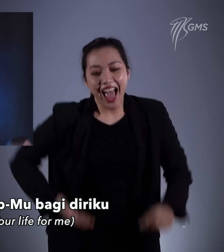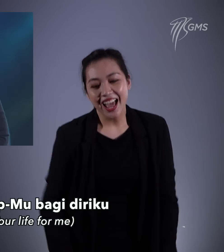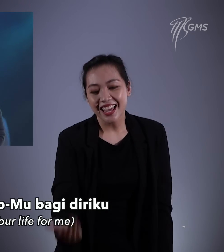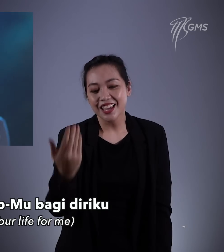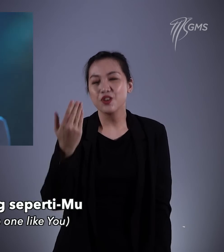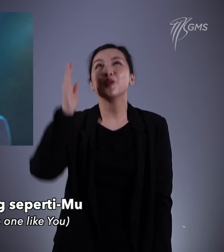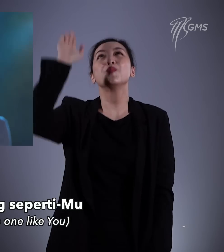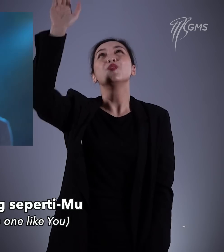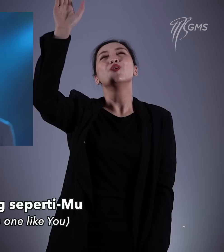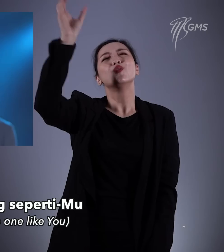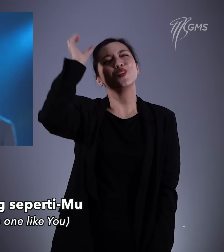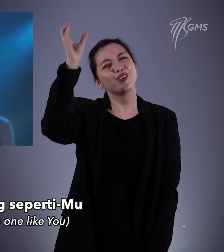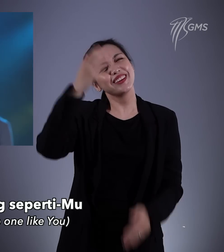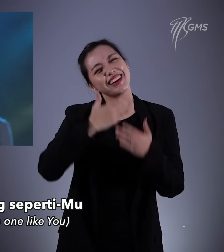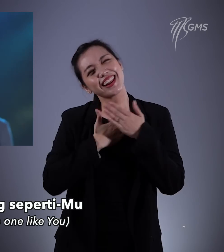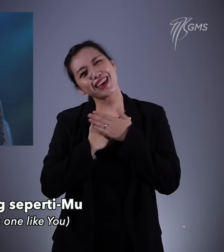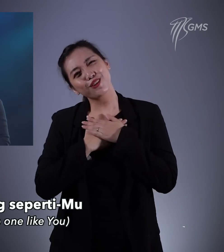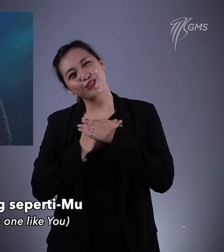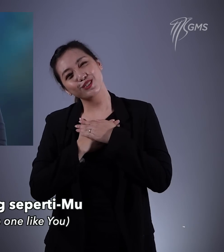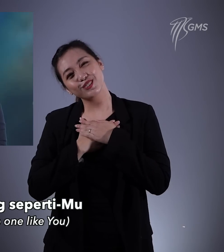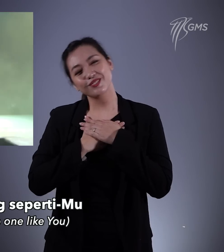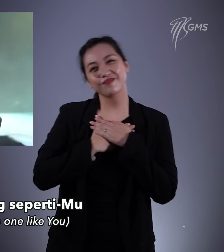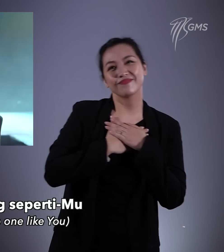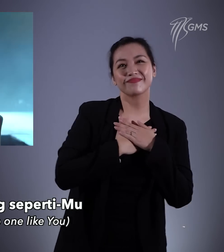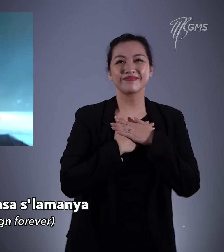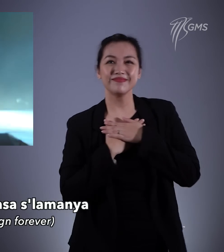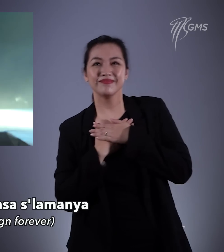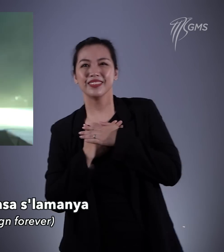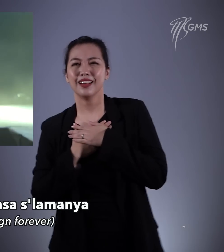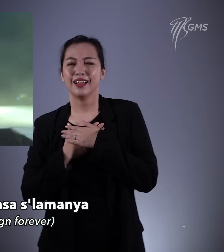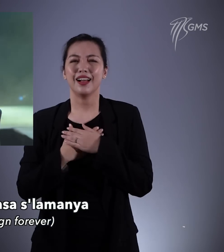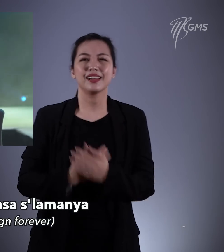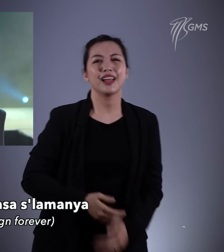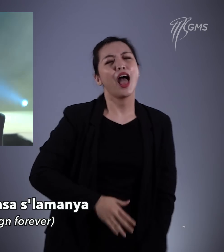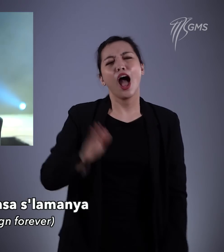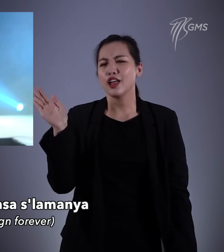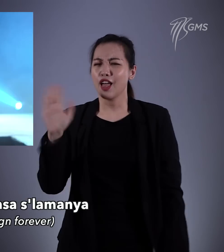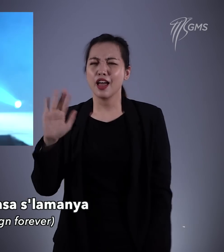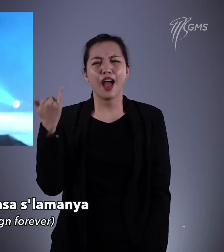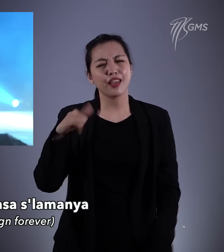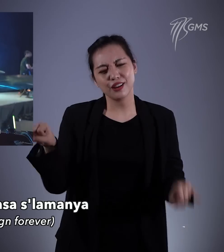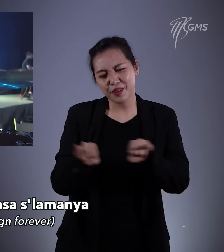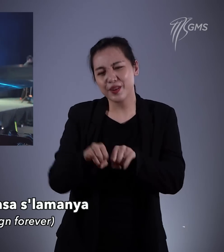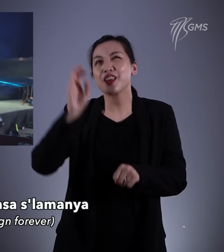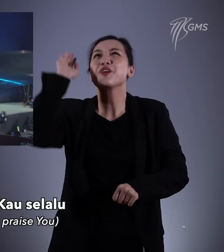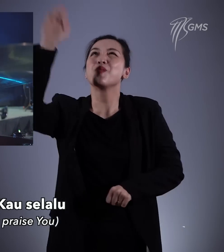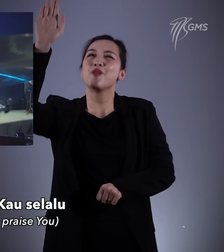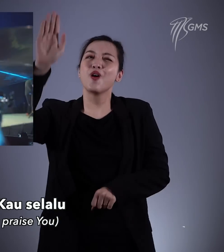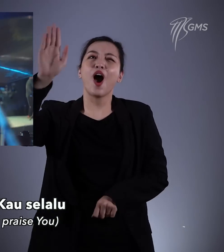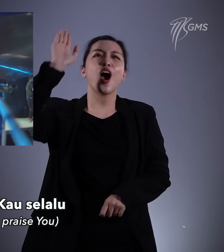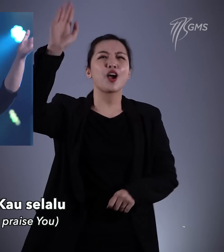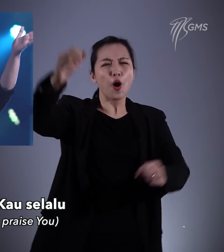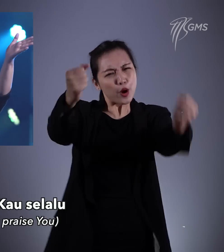beri hidupmu bagi diriku. Katakan, tiada yang